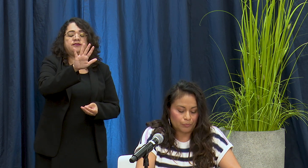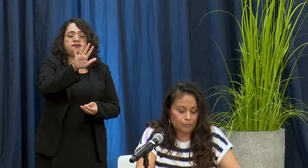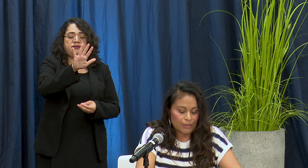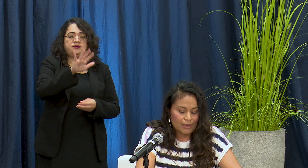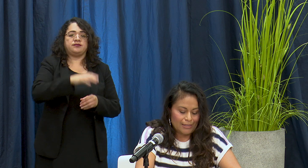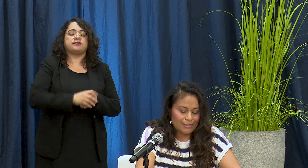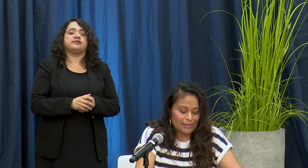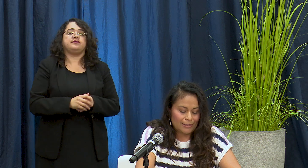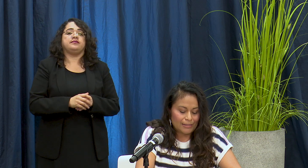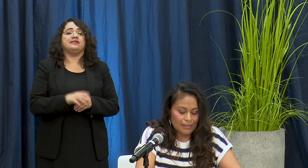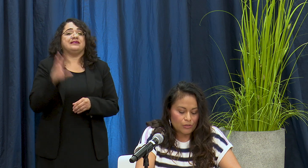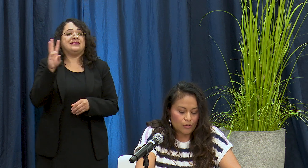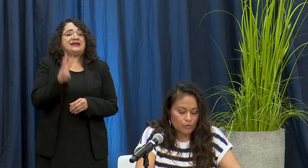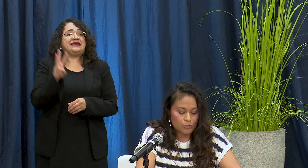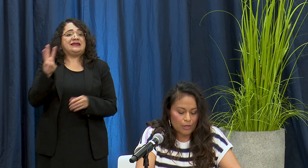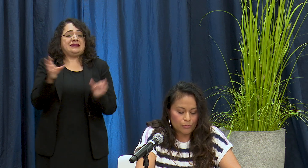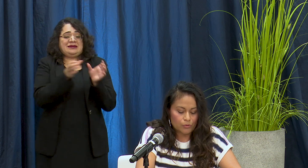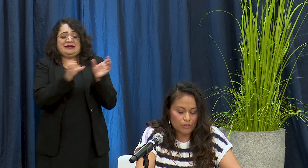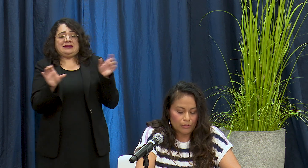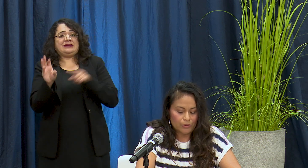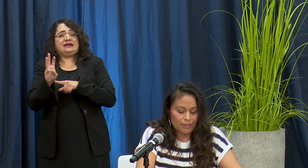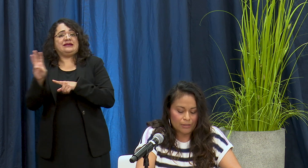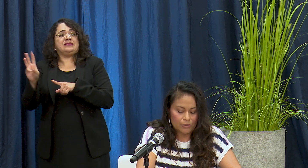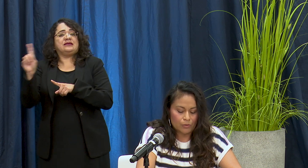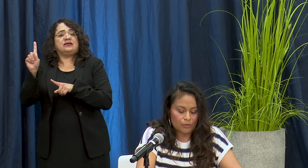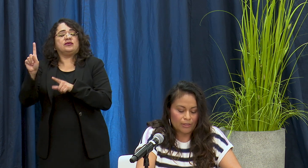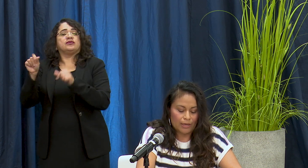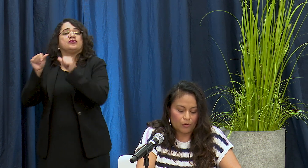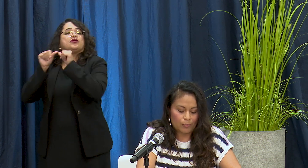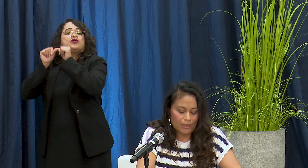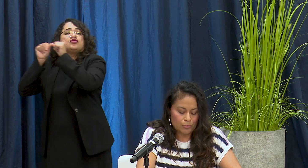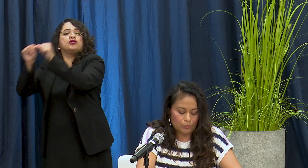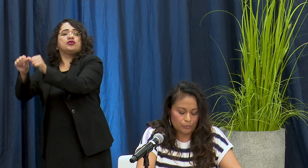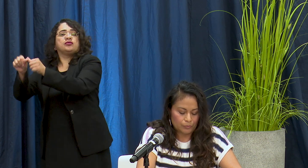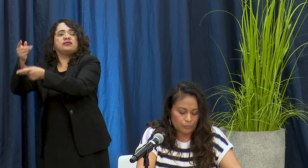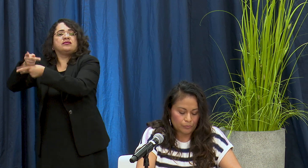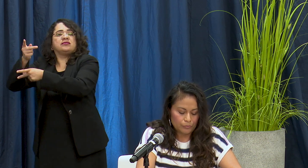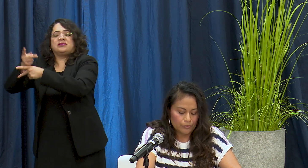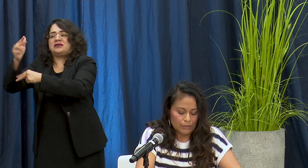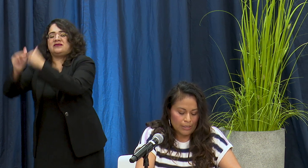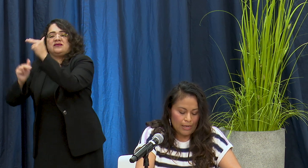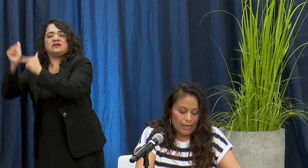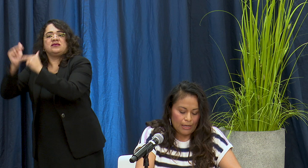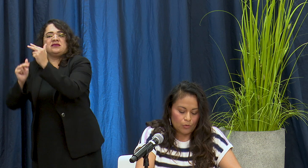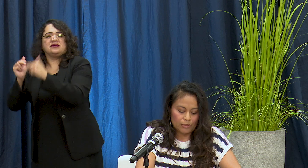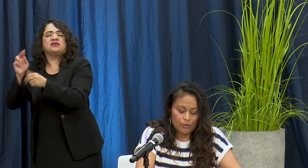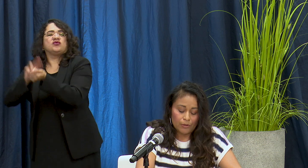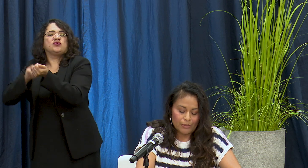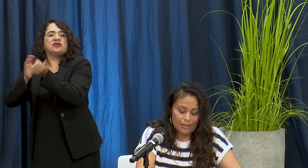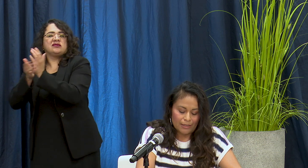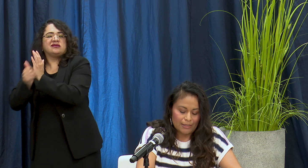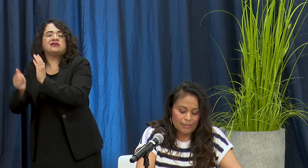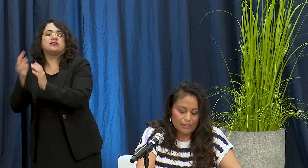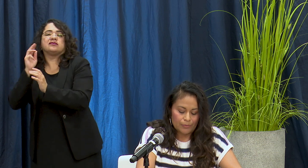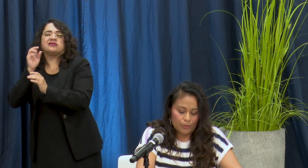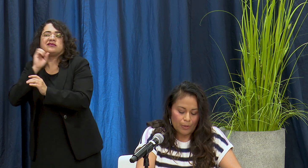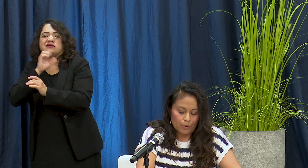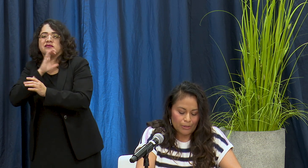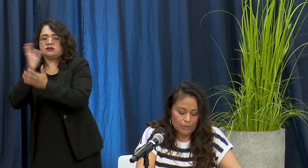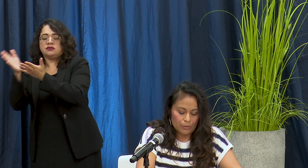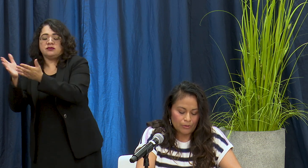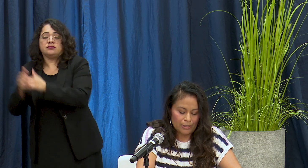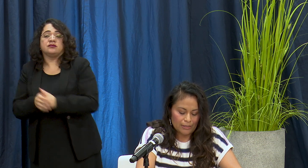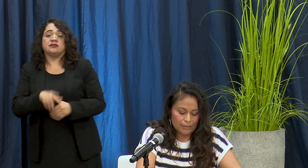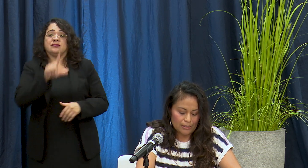85. 66 son asociados con centros de atención de largo plazo. El condado de Los Ángeles recibió